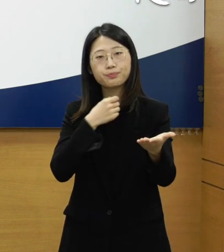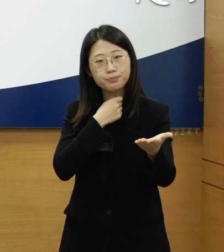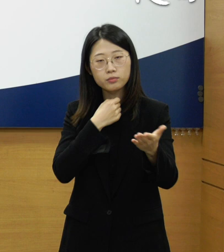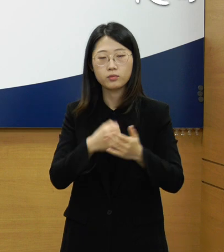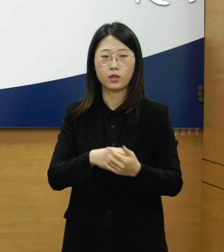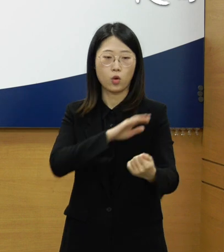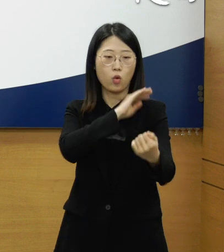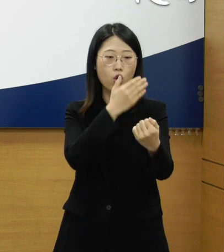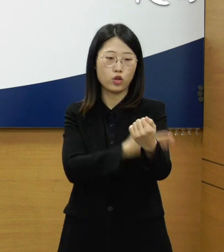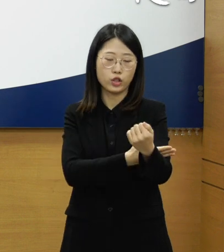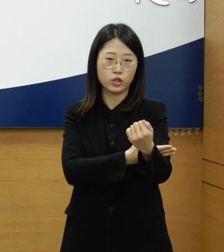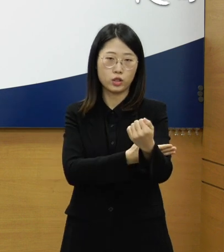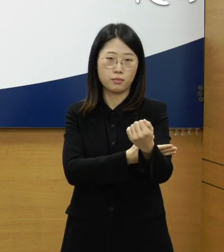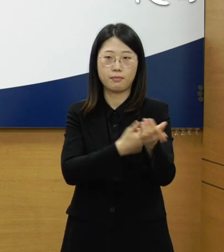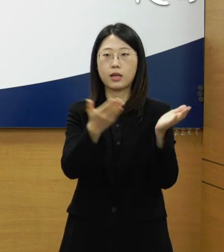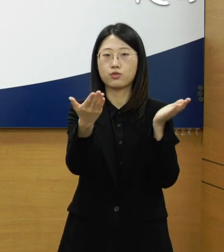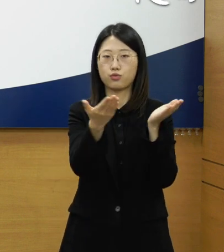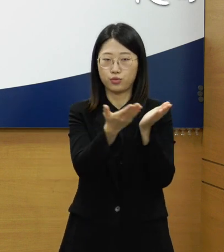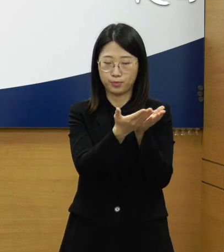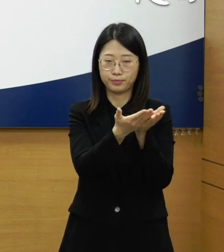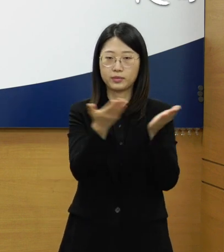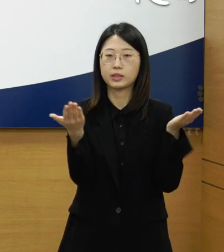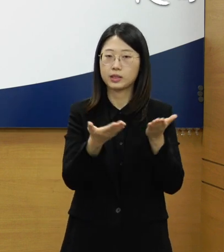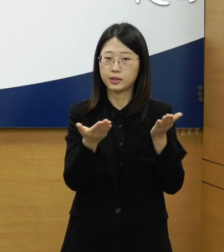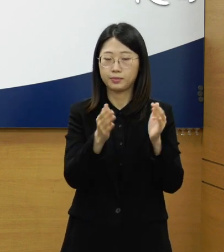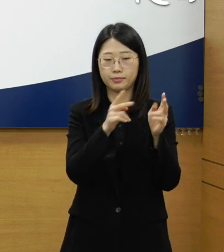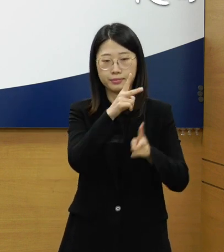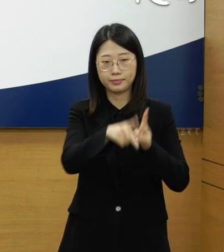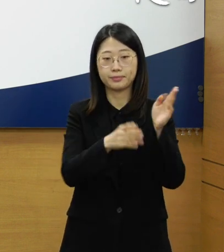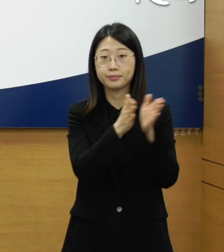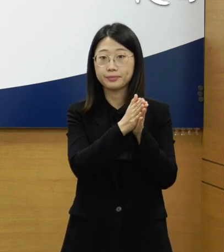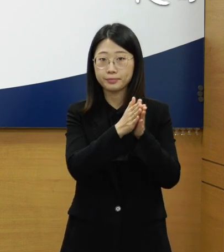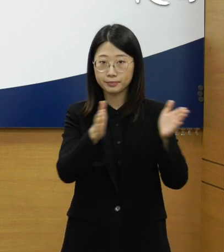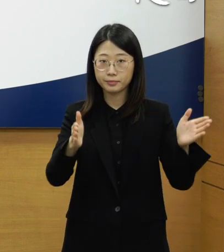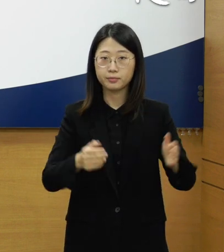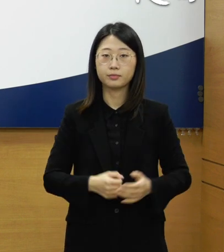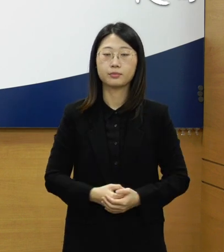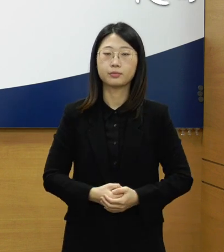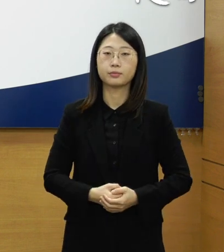권리중심 맞춤형 일자리 사업을 시작했으며